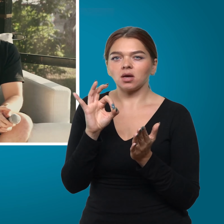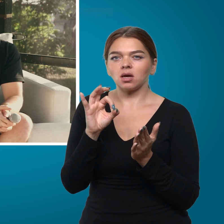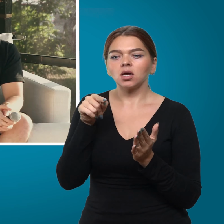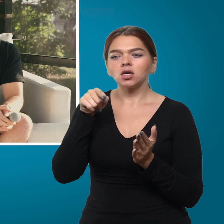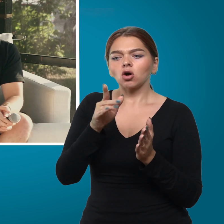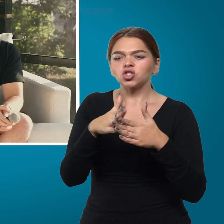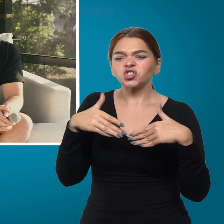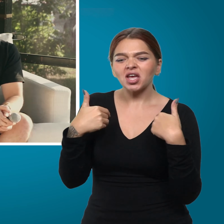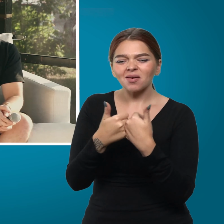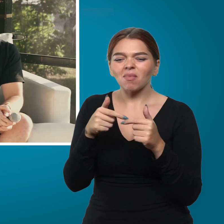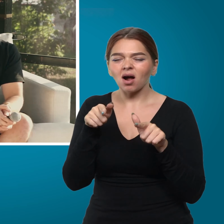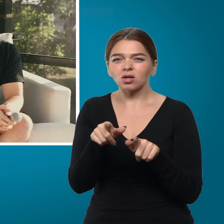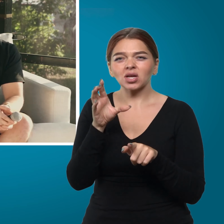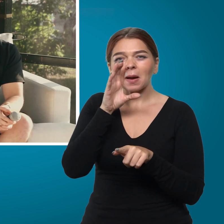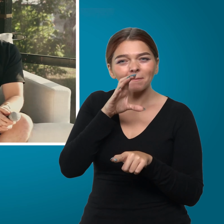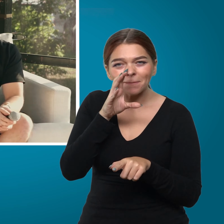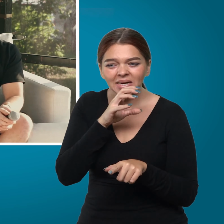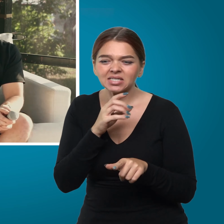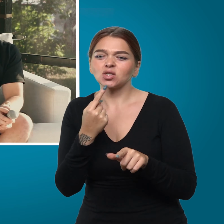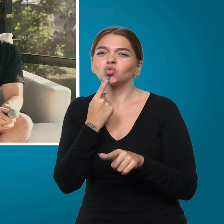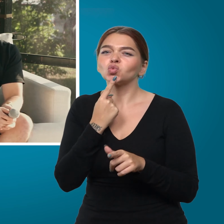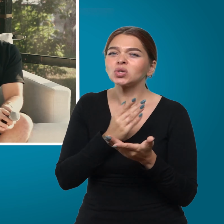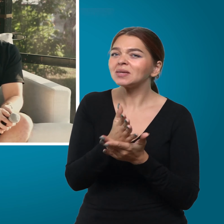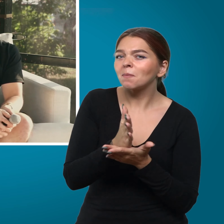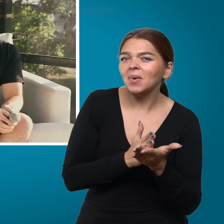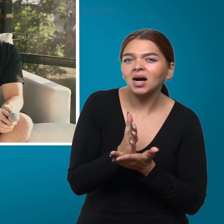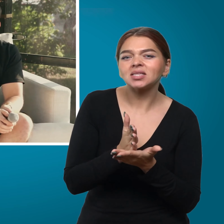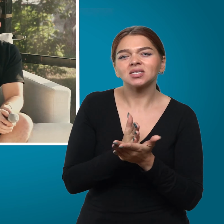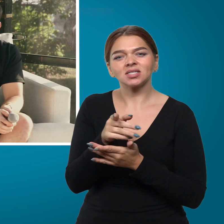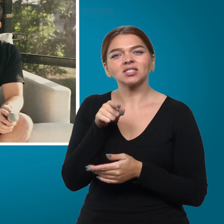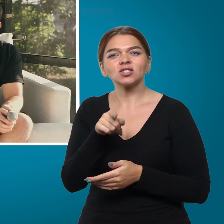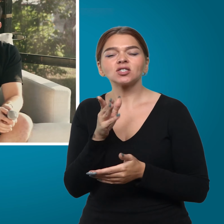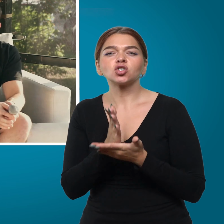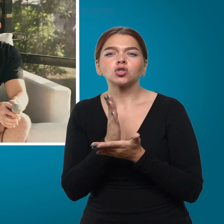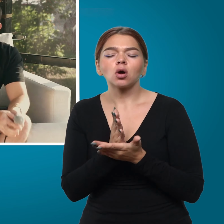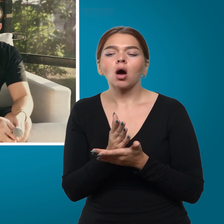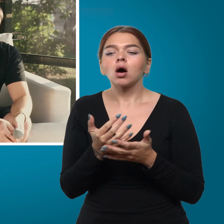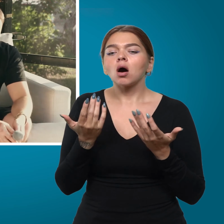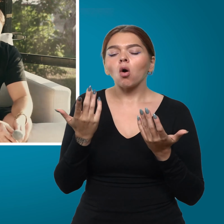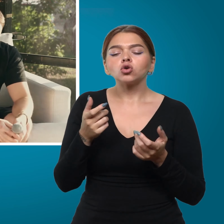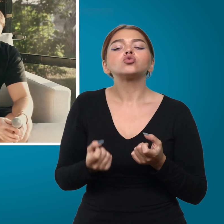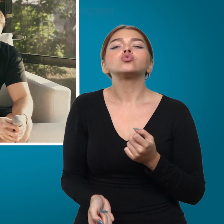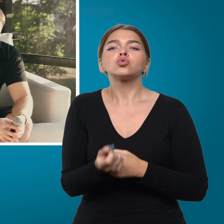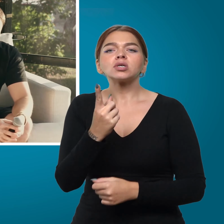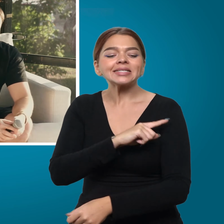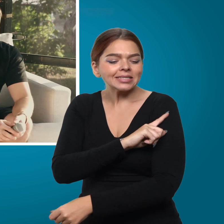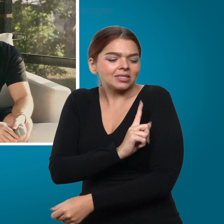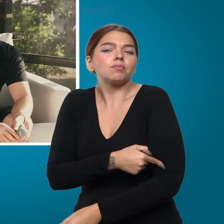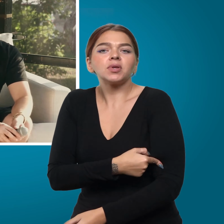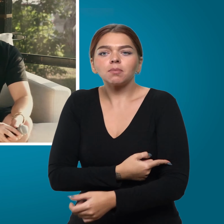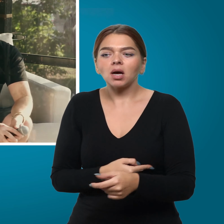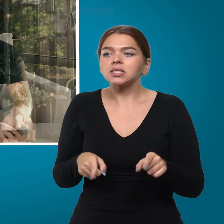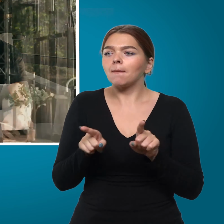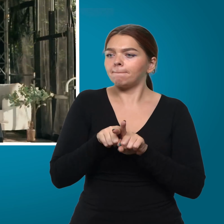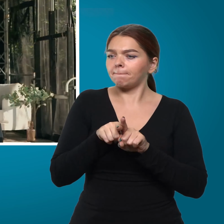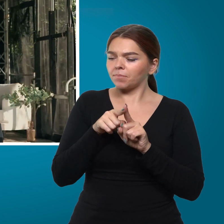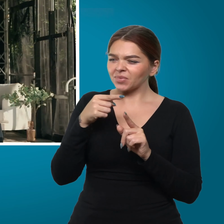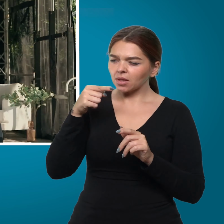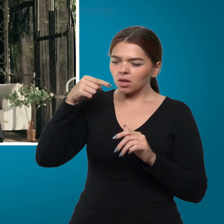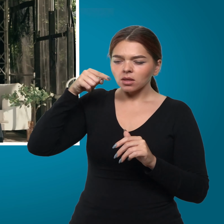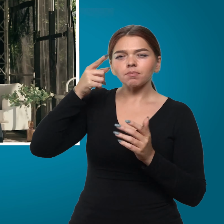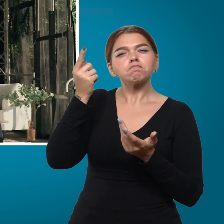Agnesa, gal jūs dar pakomentuokit apie kalbą. Apie jūsų pagrindinės herojas brandą tokią ir iš kur jį kyla. Nu, kaip jūs ją pateisinat,